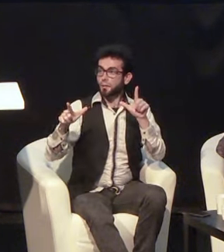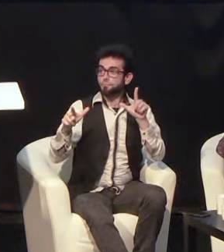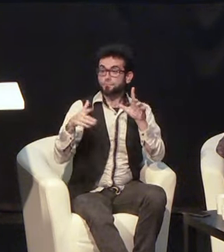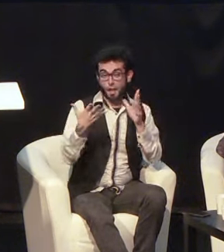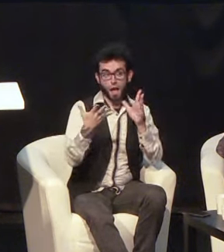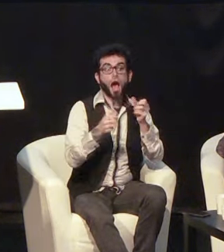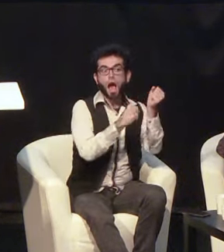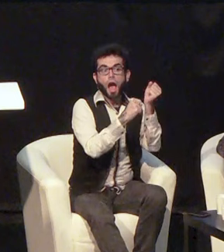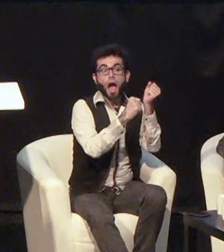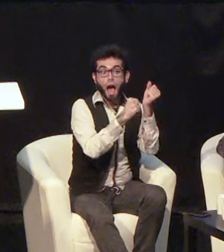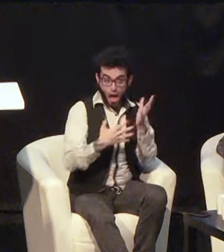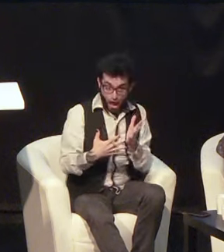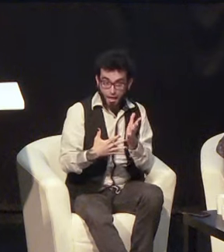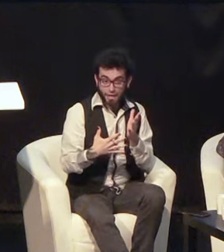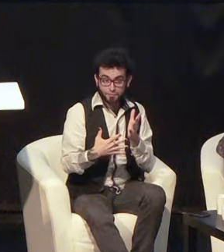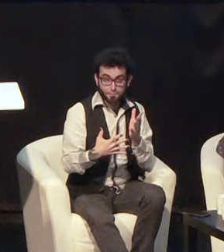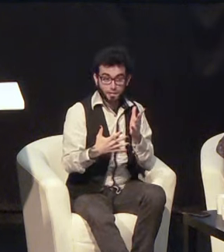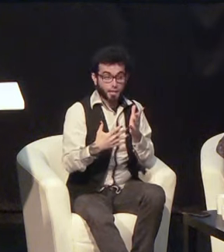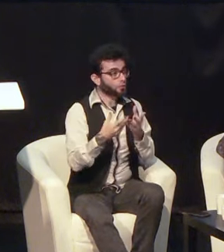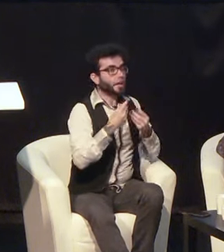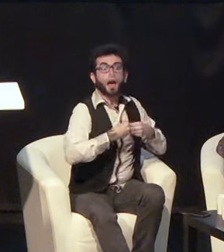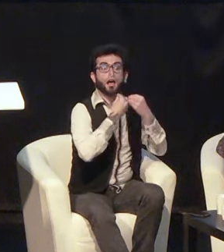c'est un syndrome de privation langagière.